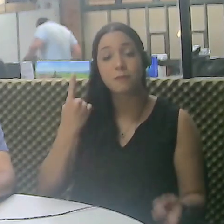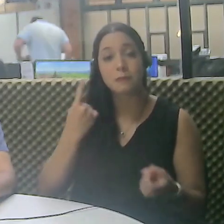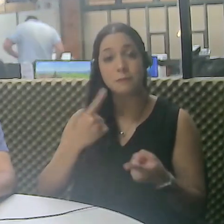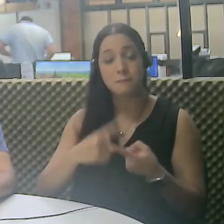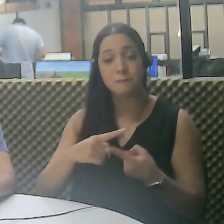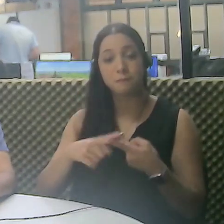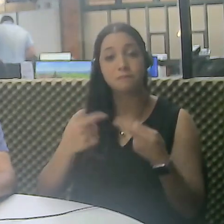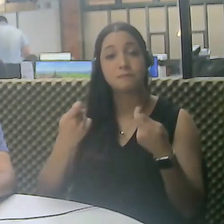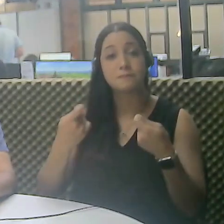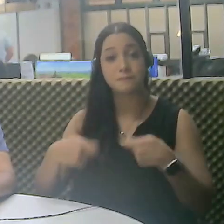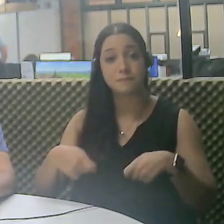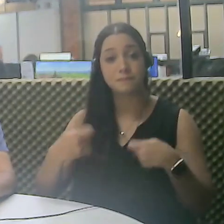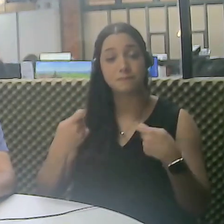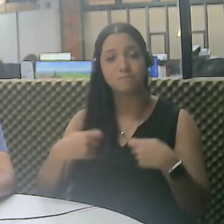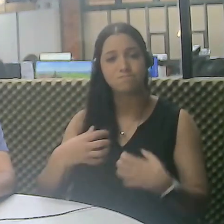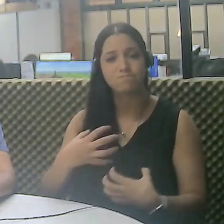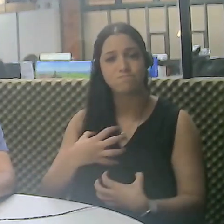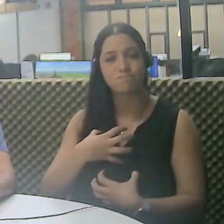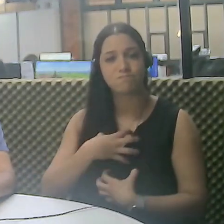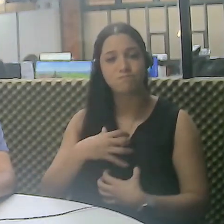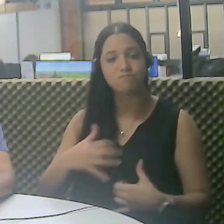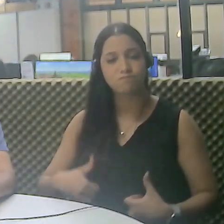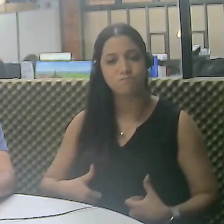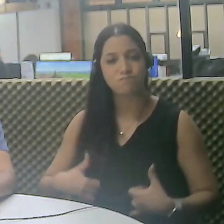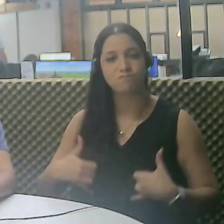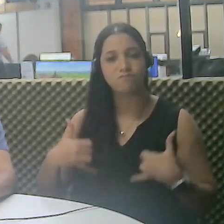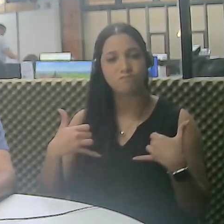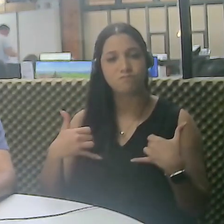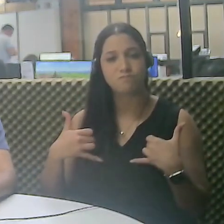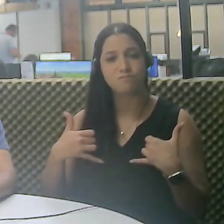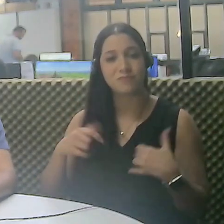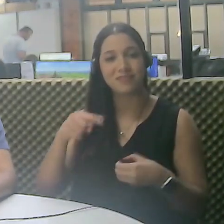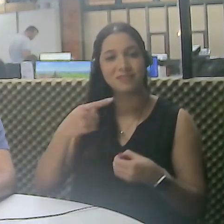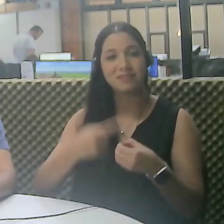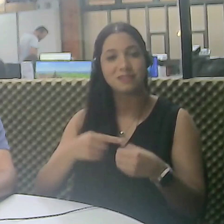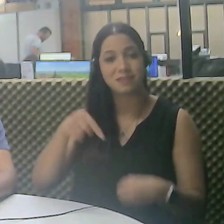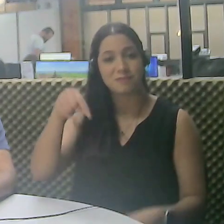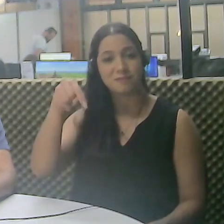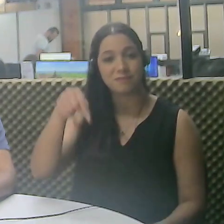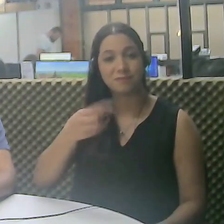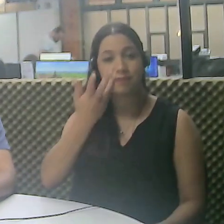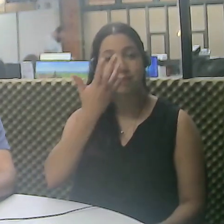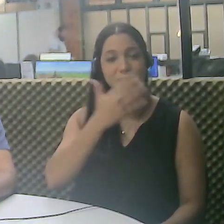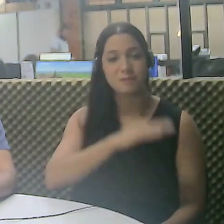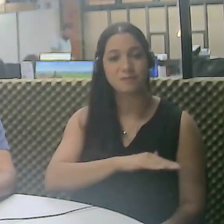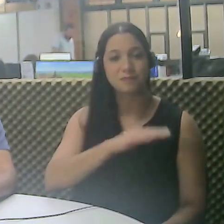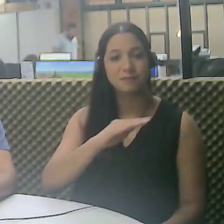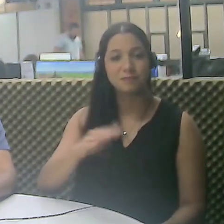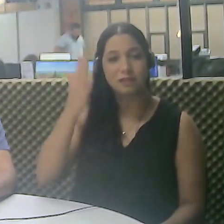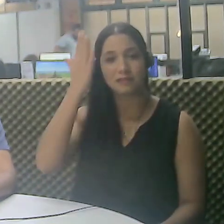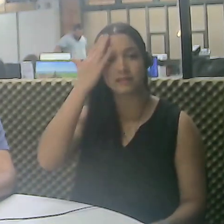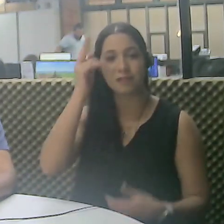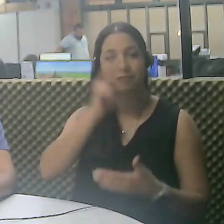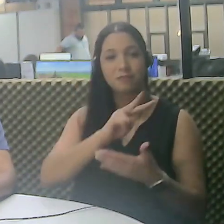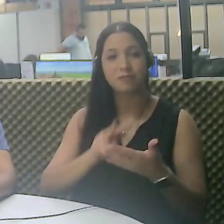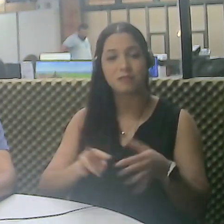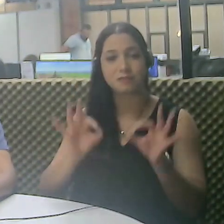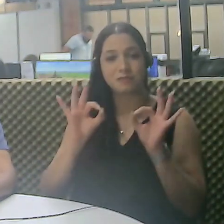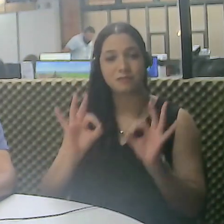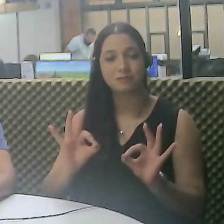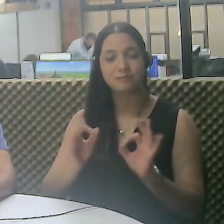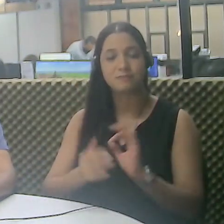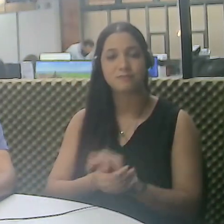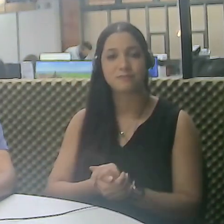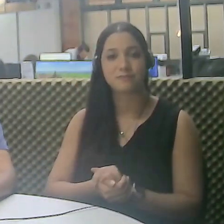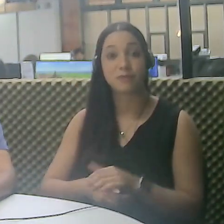Uberlândia precisa sentir orgulho de que nesta cidade as crianças são alfabetizadas no tempo certo.